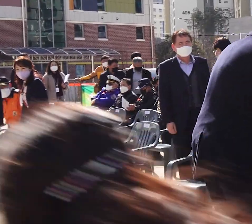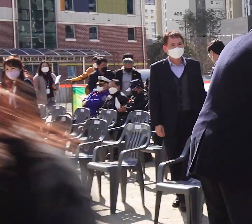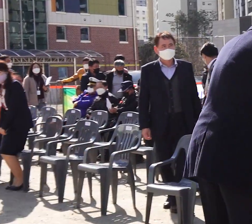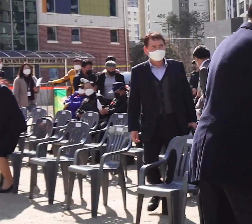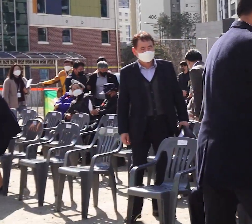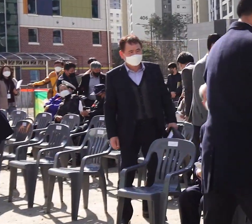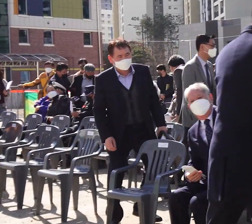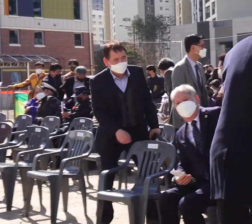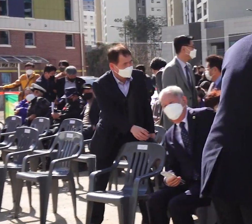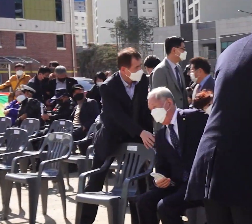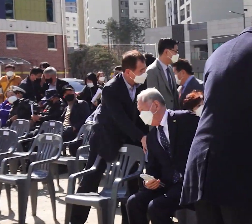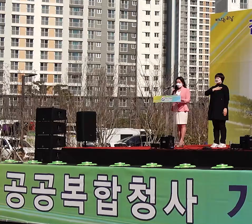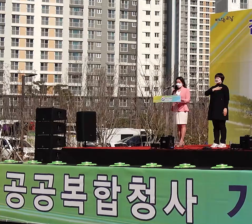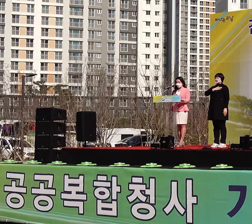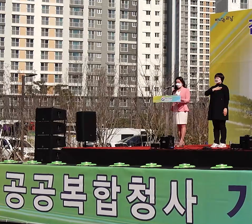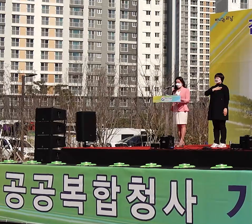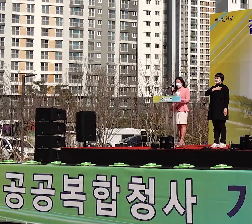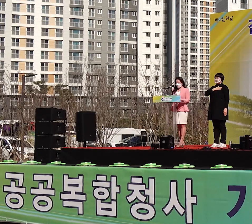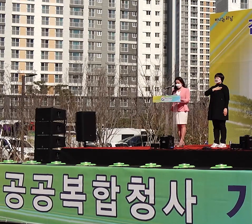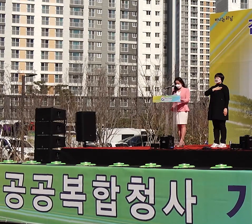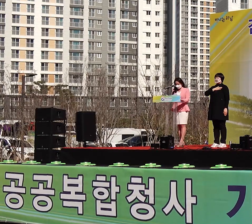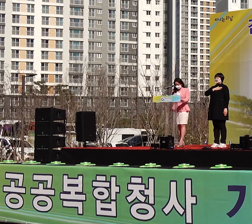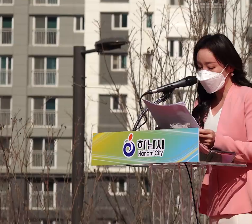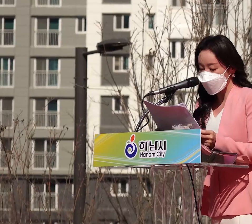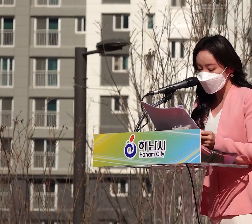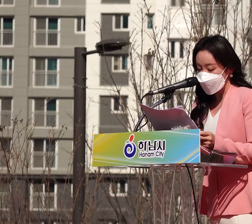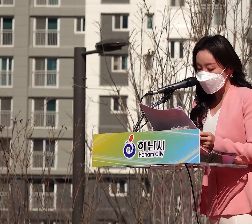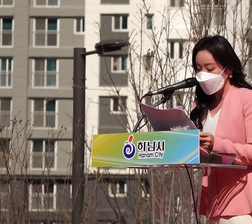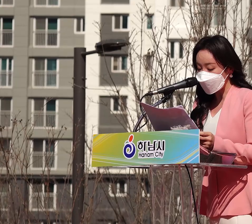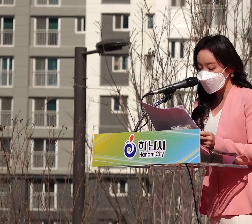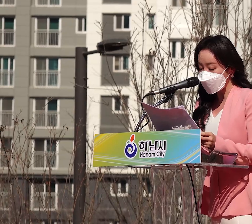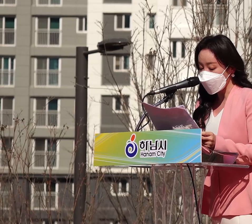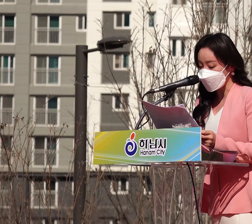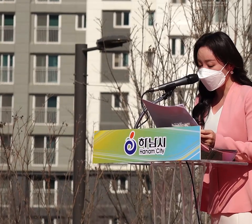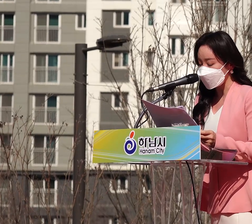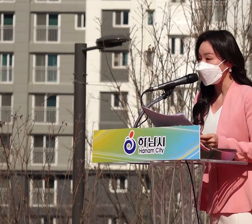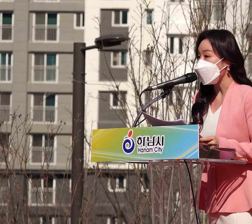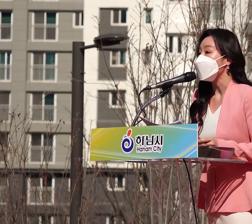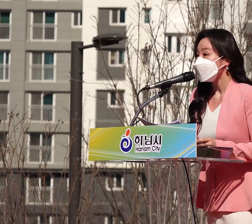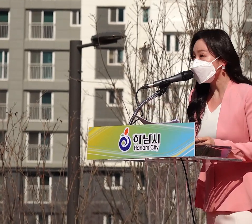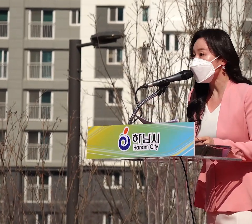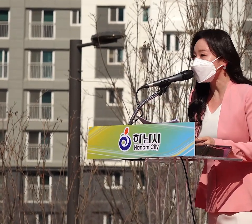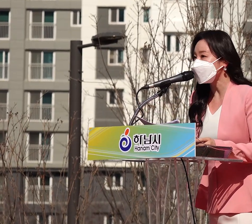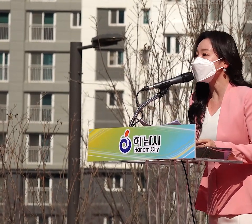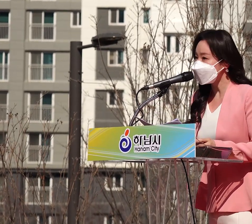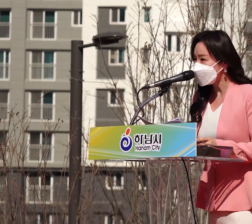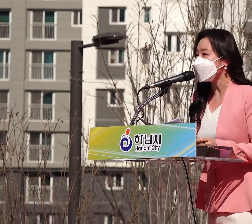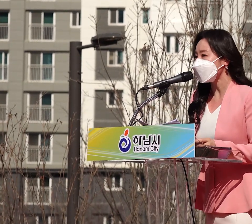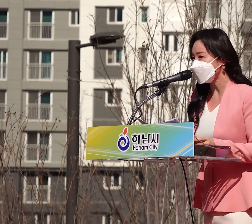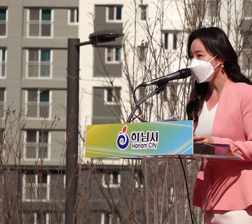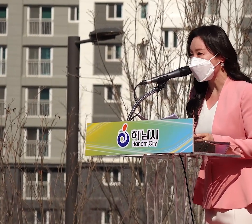네, 안녕하세요. 안녕하세요. 네, 그럼 지금부터 가밀 공공 복합 청사